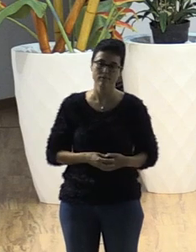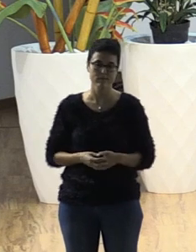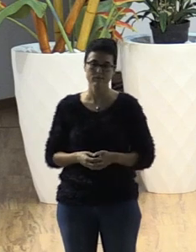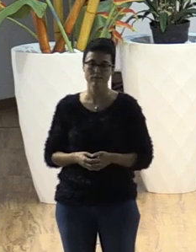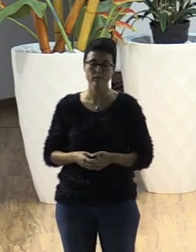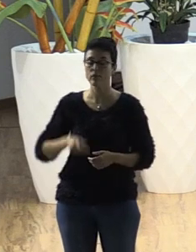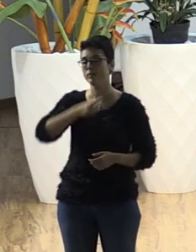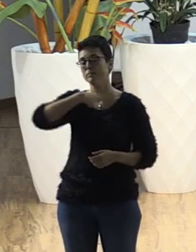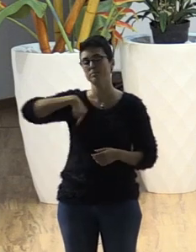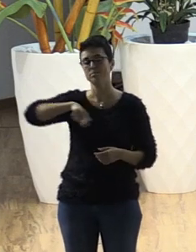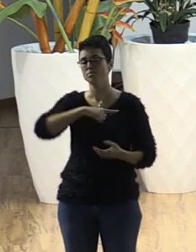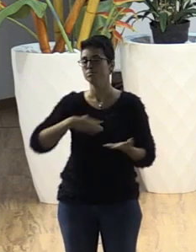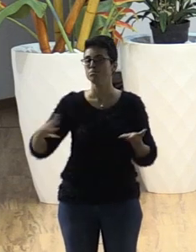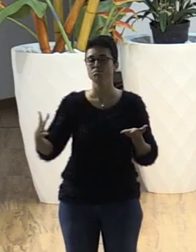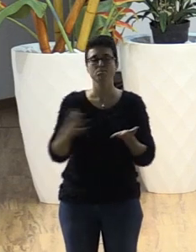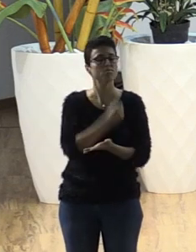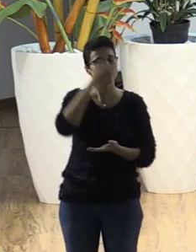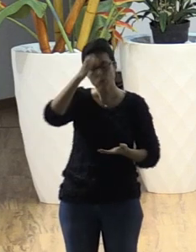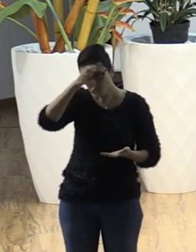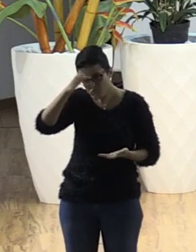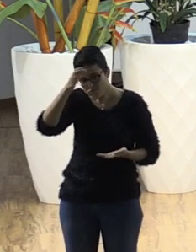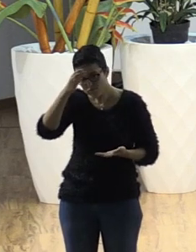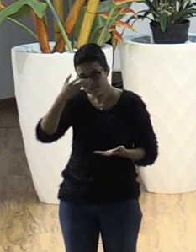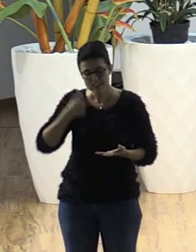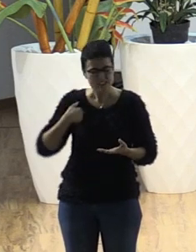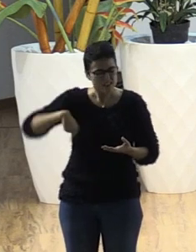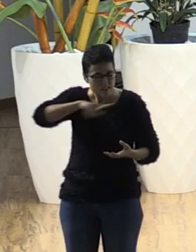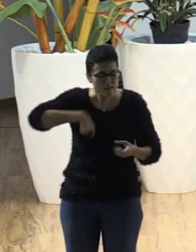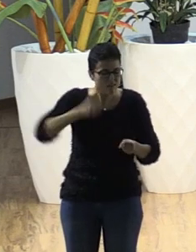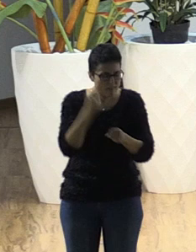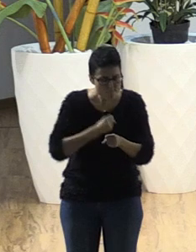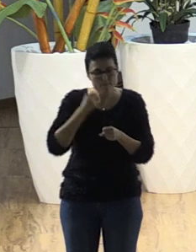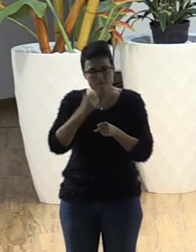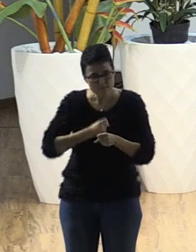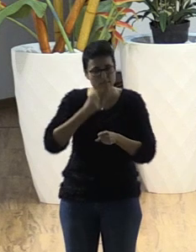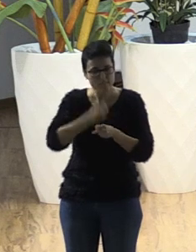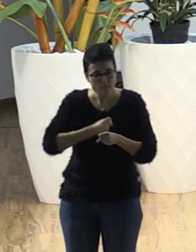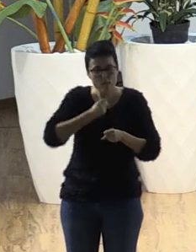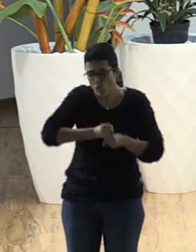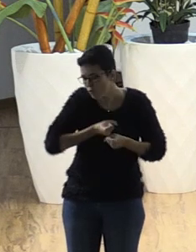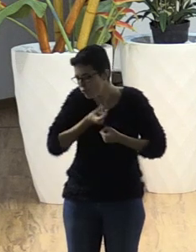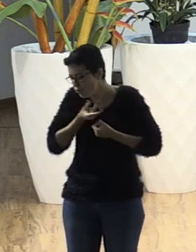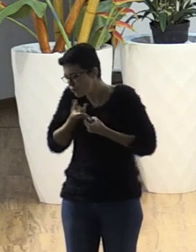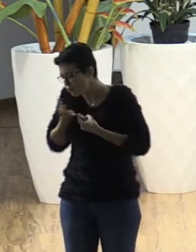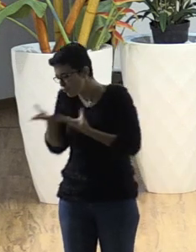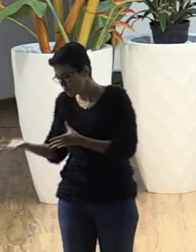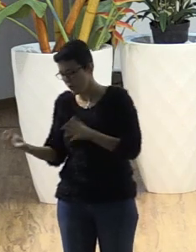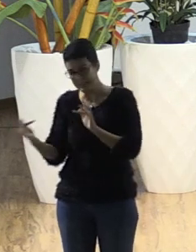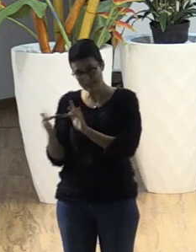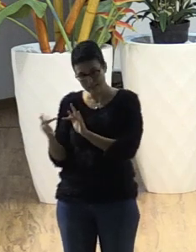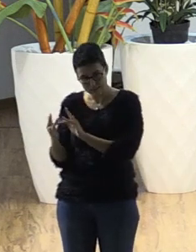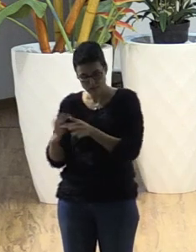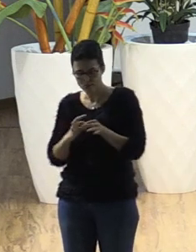Y nosotros, toda la ciencia, tendríamos que trabajar, y la animación en sus relaciones